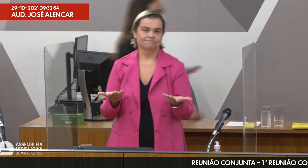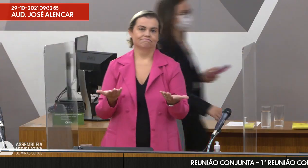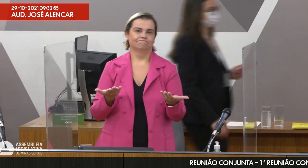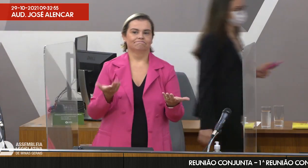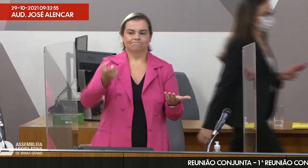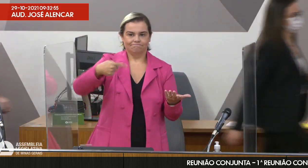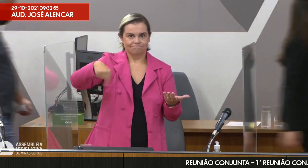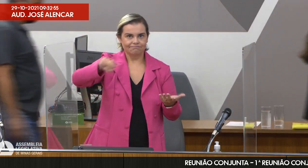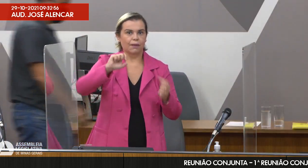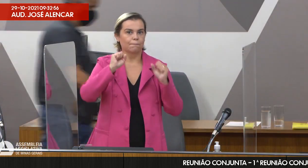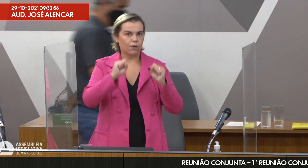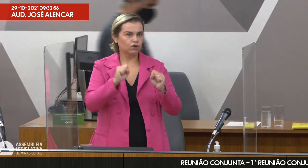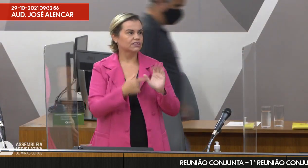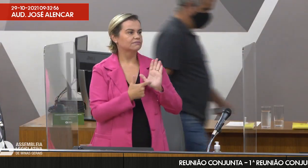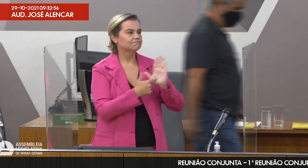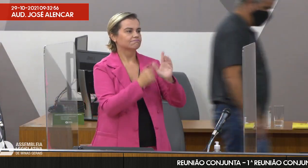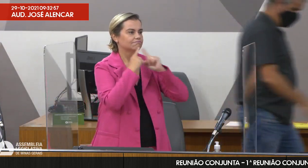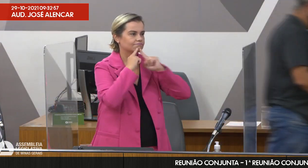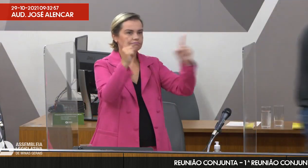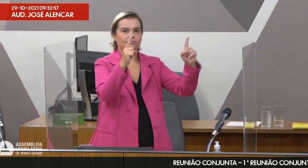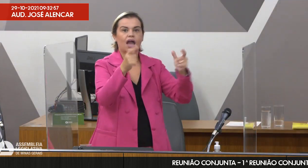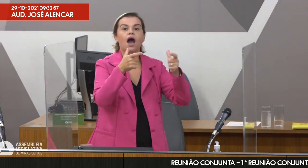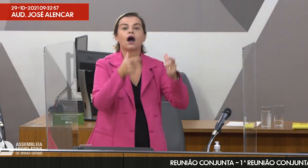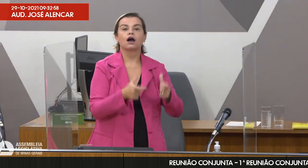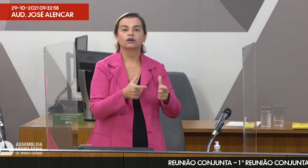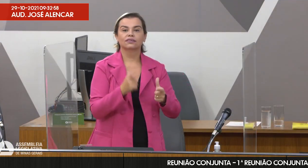por escrito e não oralmente.